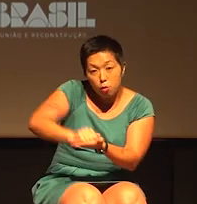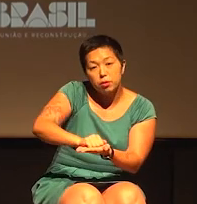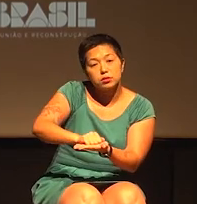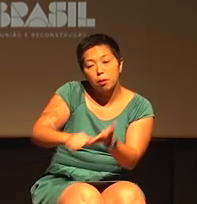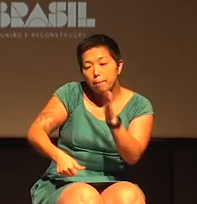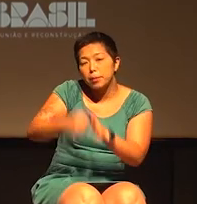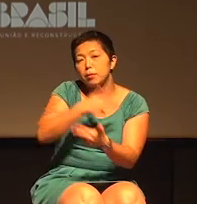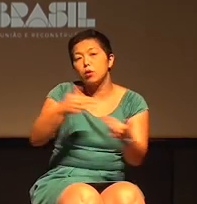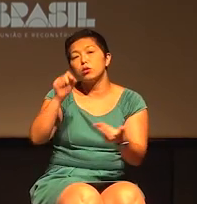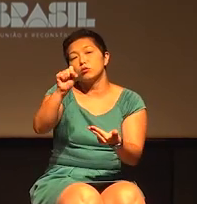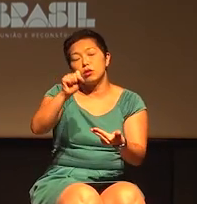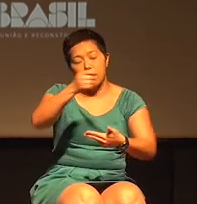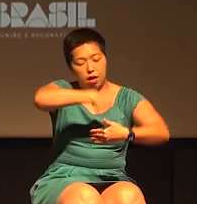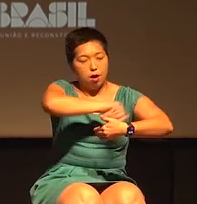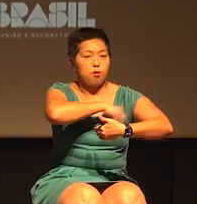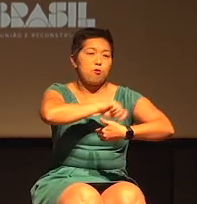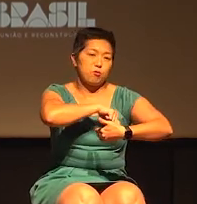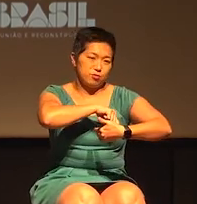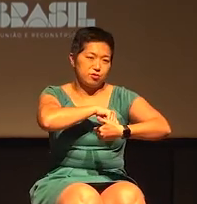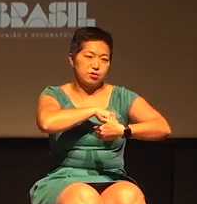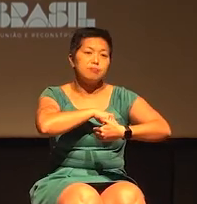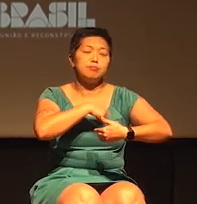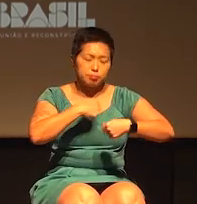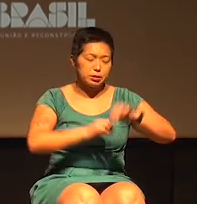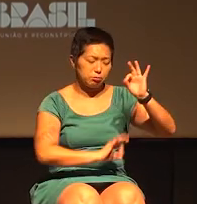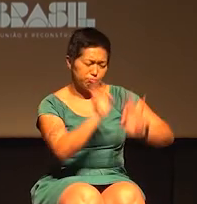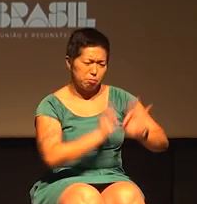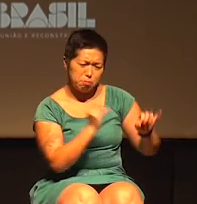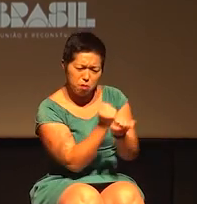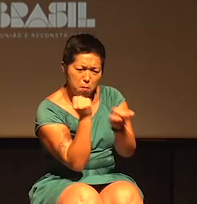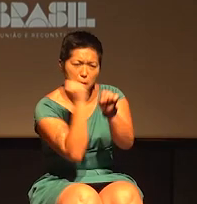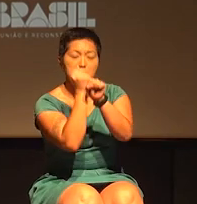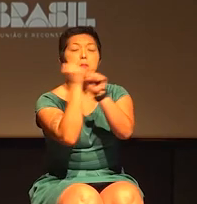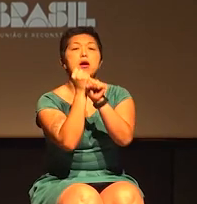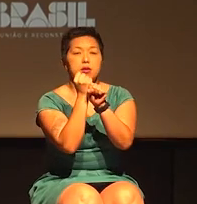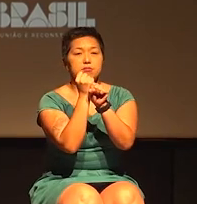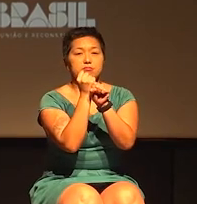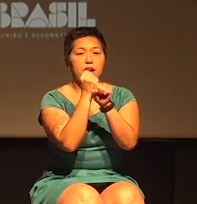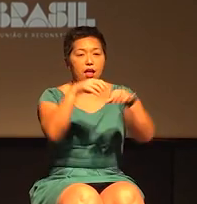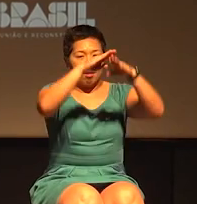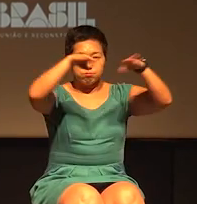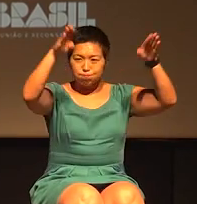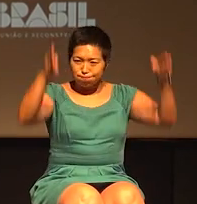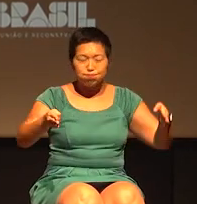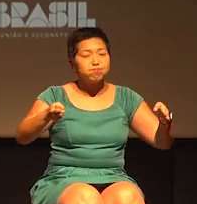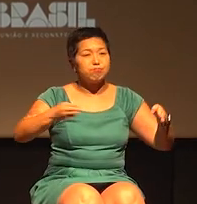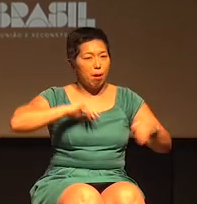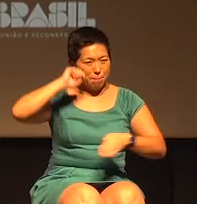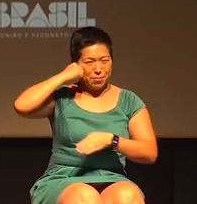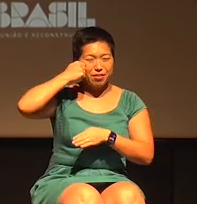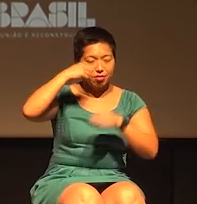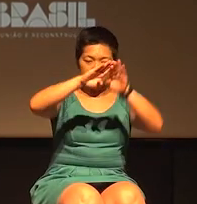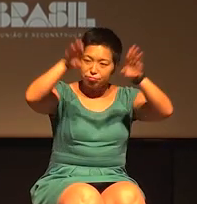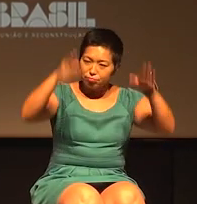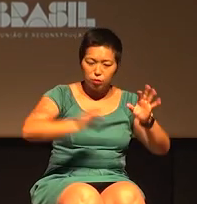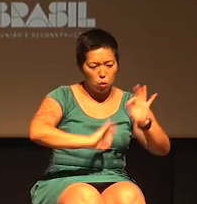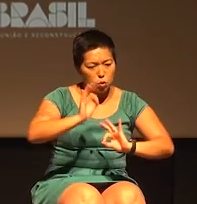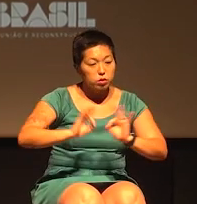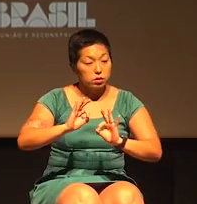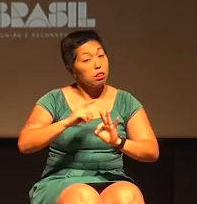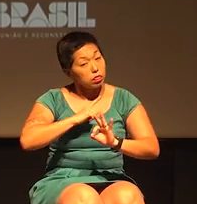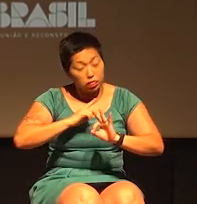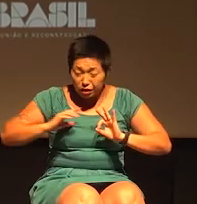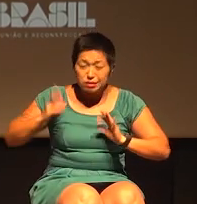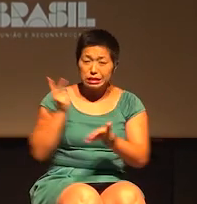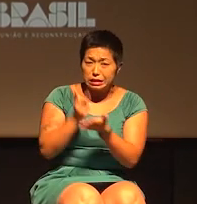que precisa acontecer é montar a cozinha de guerrilha que a gente chama que é essa cozinha que vem debaixo da lanaa preta né então tem tem cozinha em todos os assentamentos